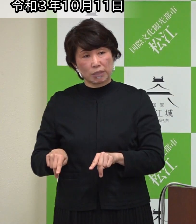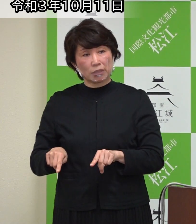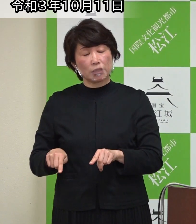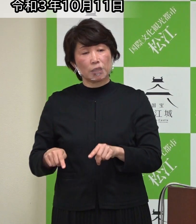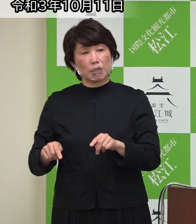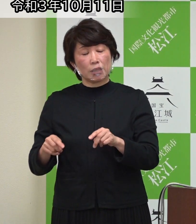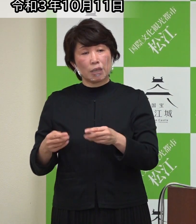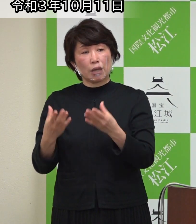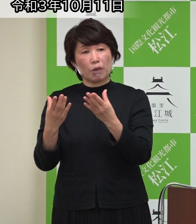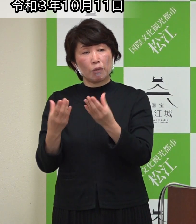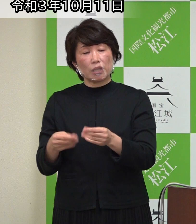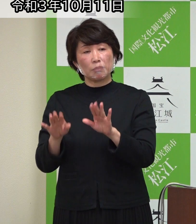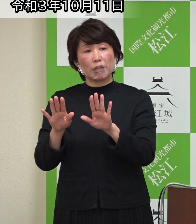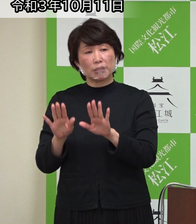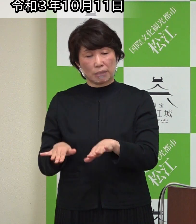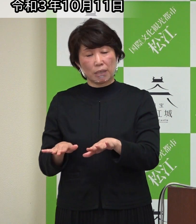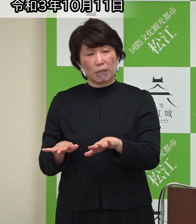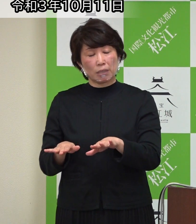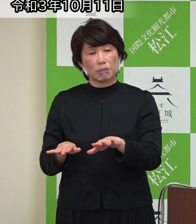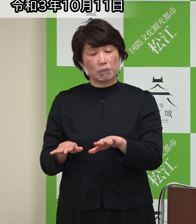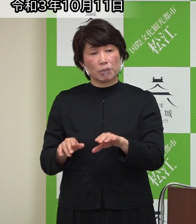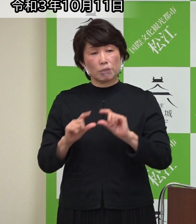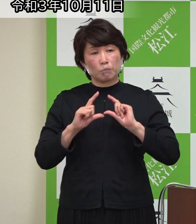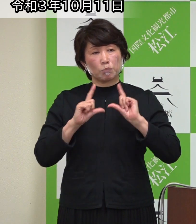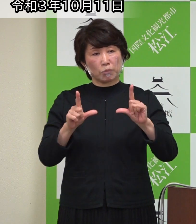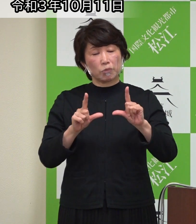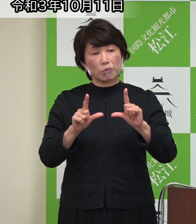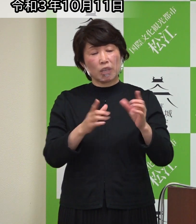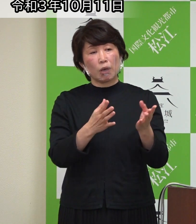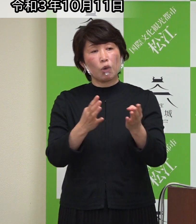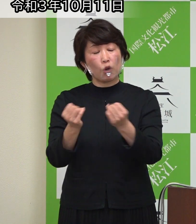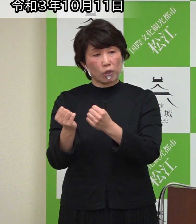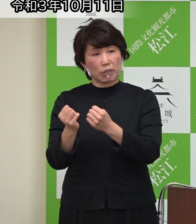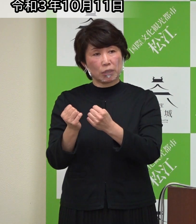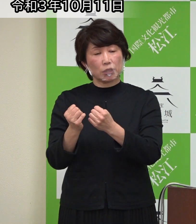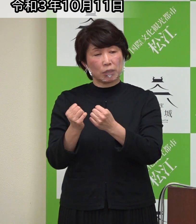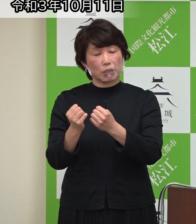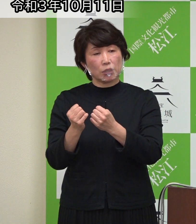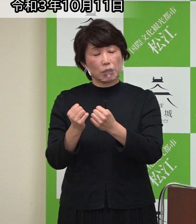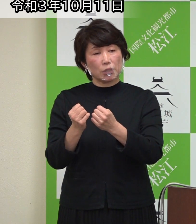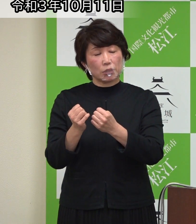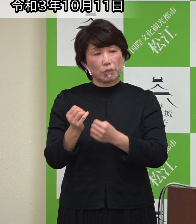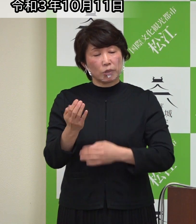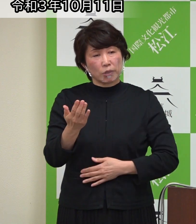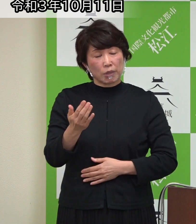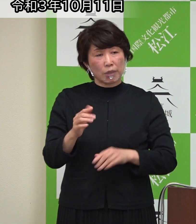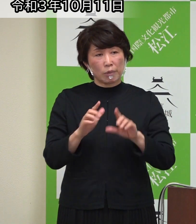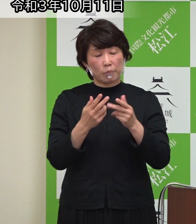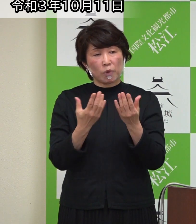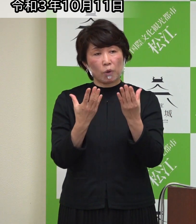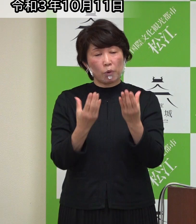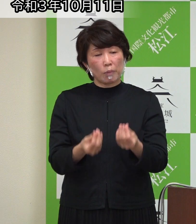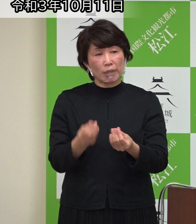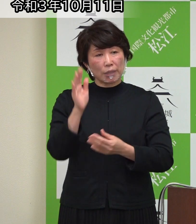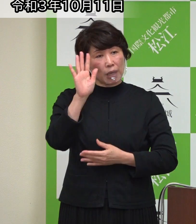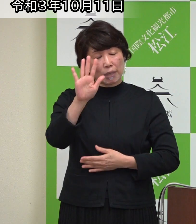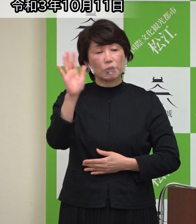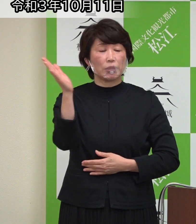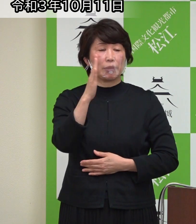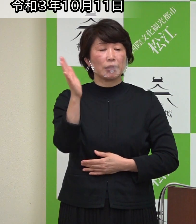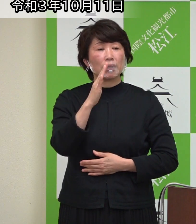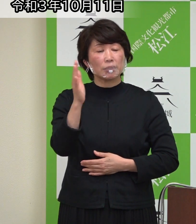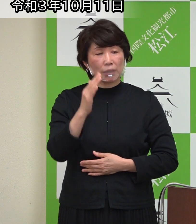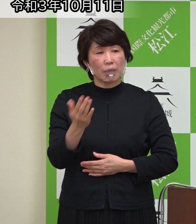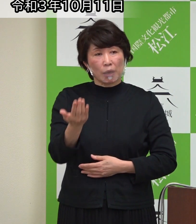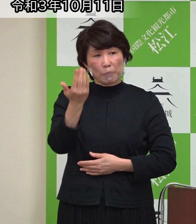参加型のものであれば、まあ、告知を、まあ、もう少し多めにしてもいいのかなというようなっていうのは普段